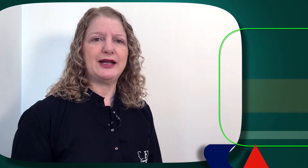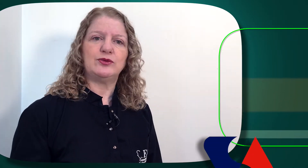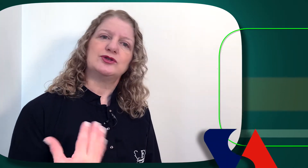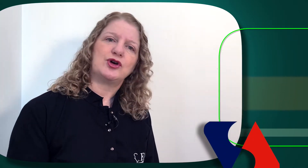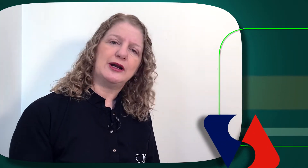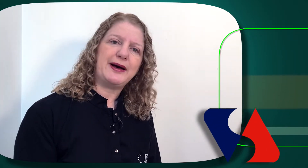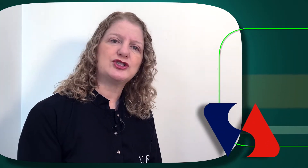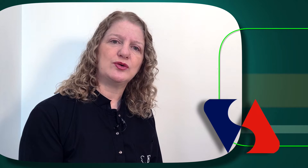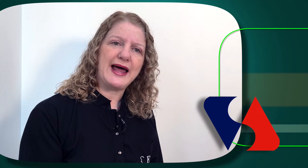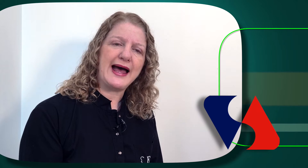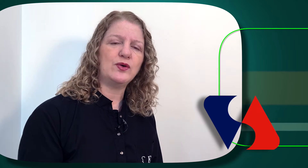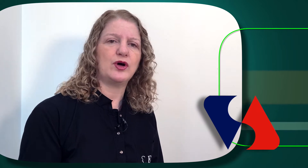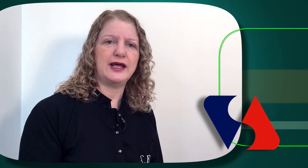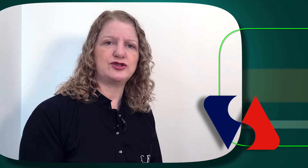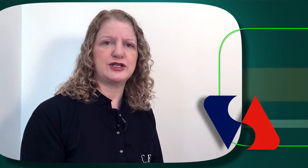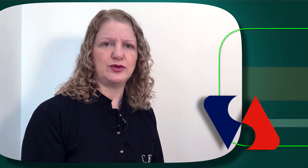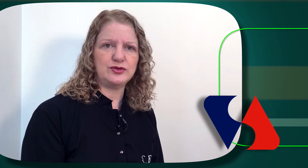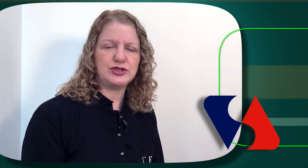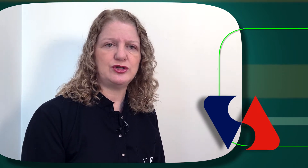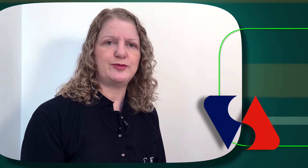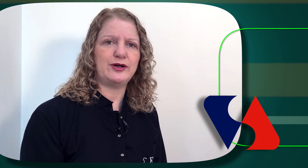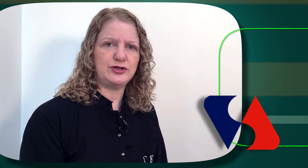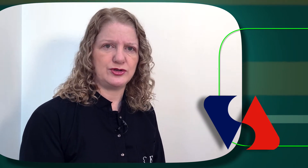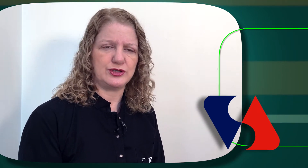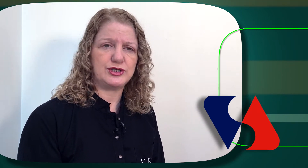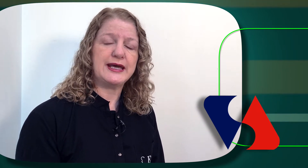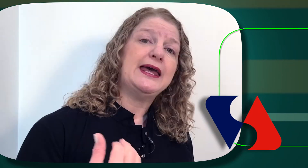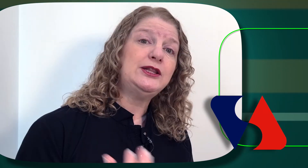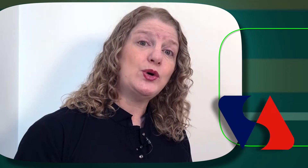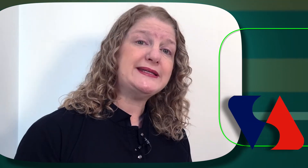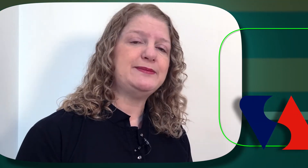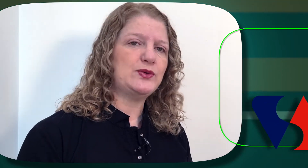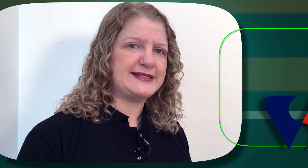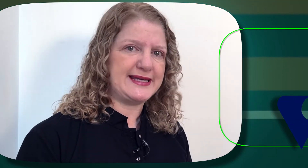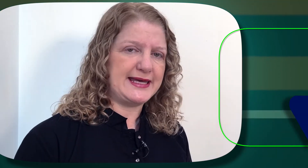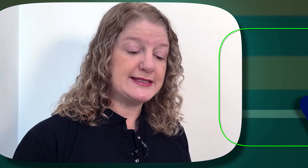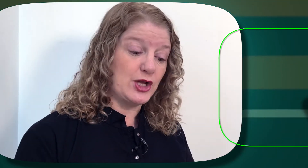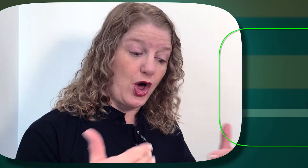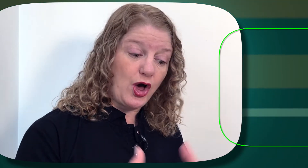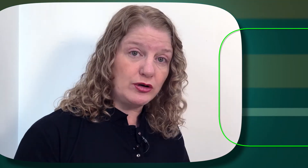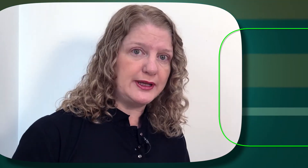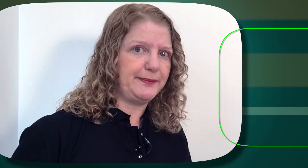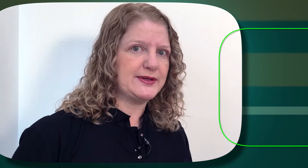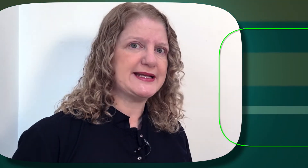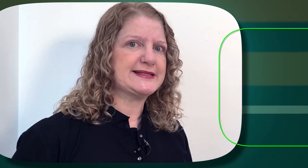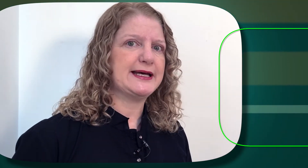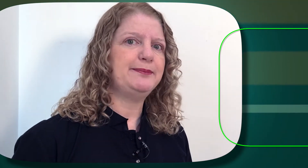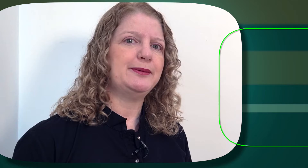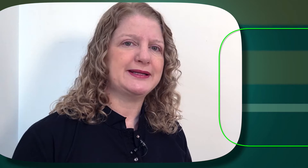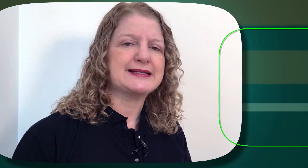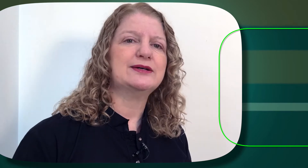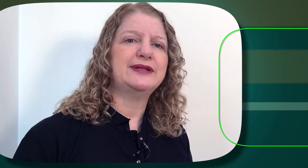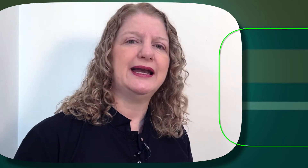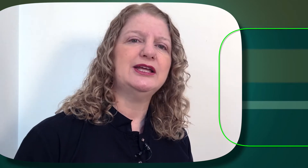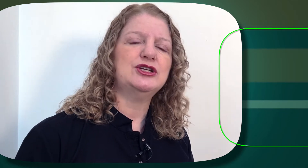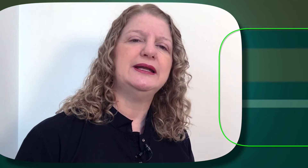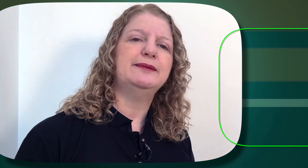uma escola particular, o Colégio Santo Agostinho de Belo Horizonte. Em 2006, logo depois dessa implementação da Lei de